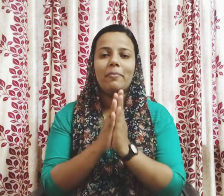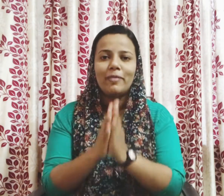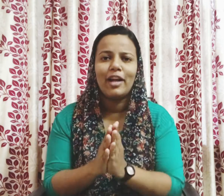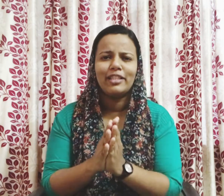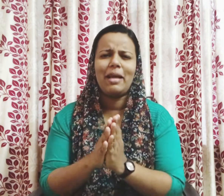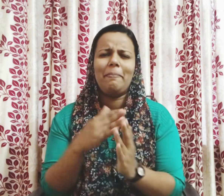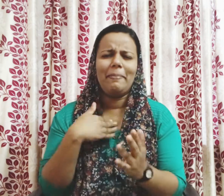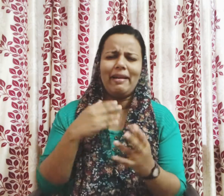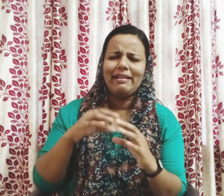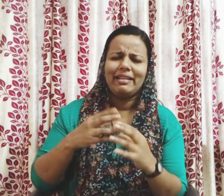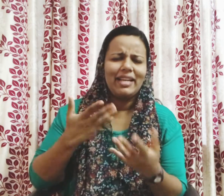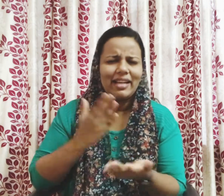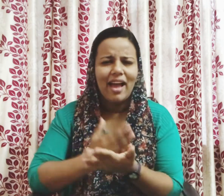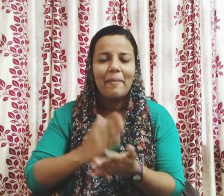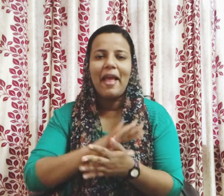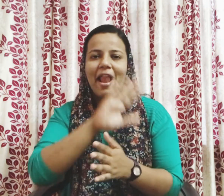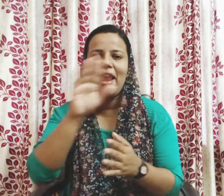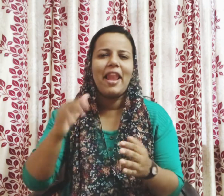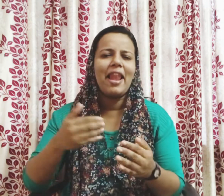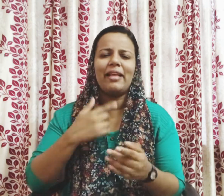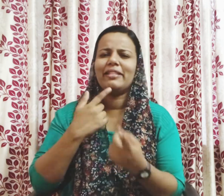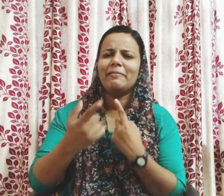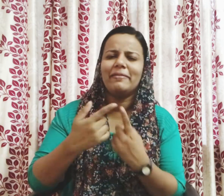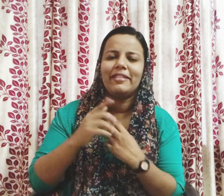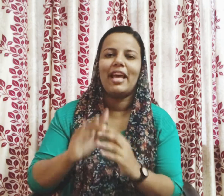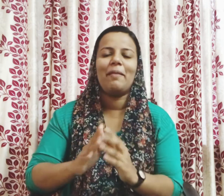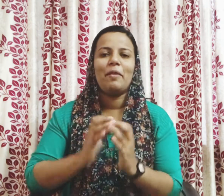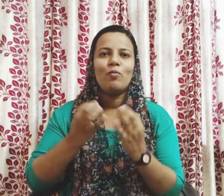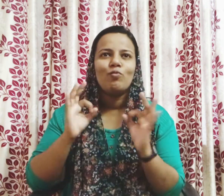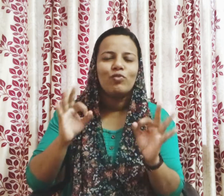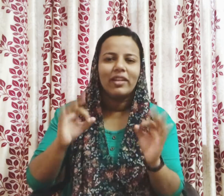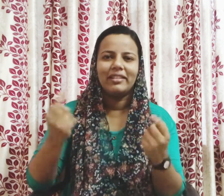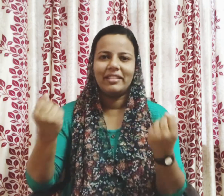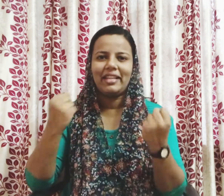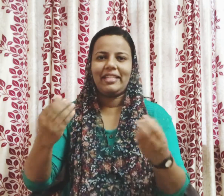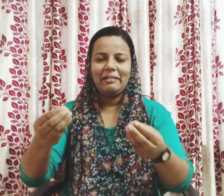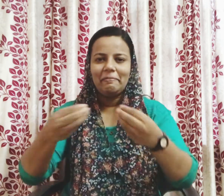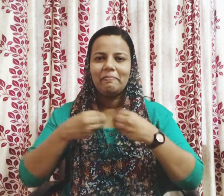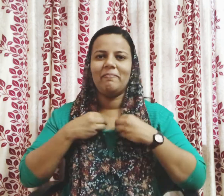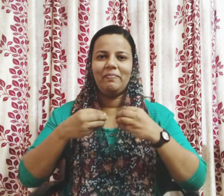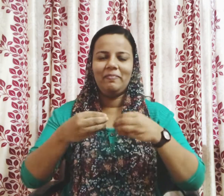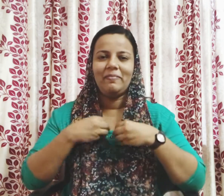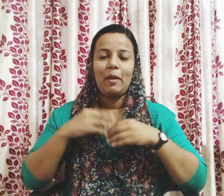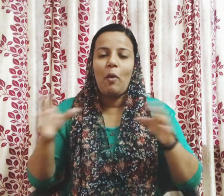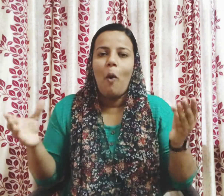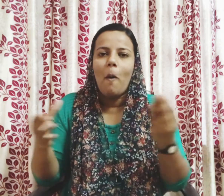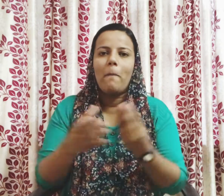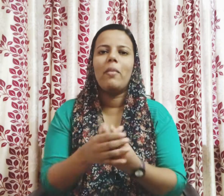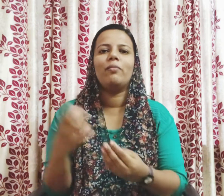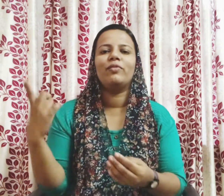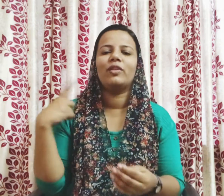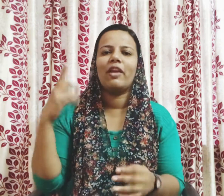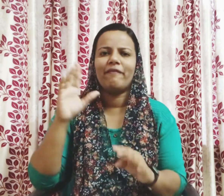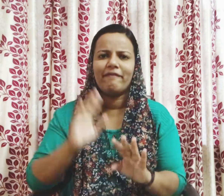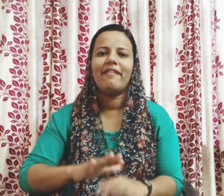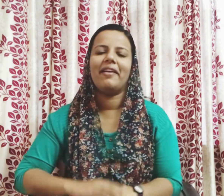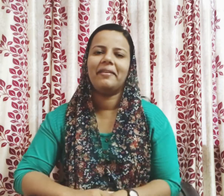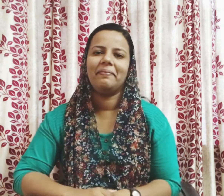നമ്മുടെ ആവശ്യങ്ങളെ ഷെയർ ചെയ്യുവാനും, അതുമാത്രം പോരാ, അവനിൽ നിന്ന് പ്രാപിക്കുവാൻ വേണ്ടി നമ്മൾ അവൻ്റെ കൂടെ ഇരിക്കണം. ഞാൻ ഈ ഭാഗങ്ങൾ